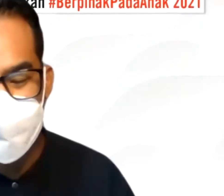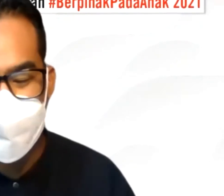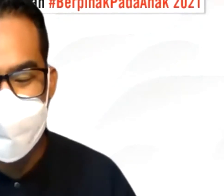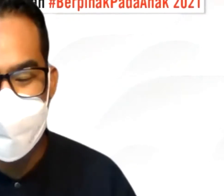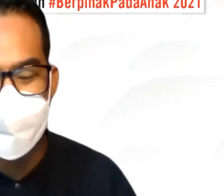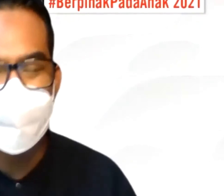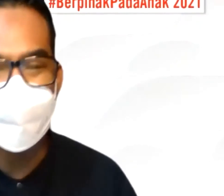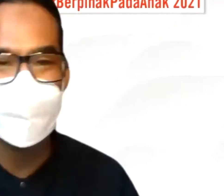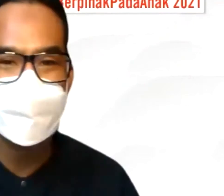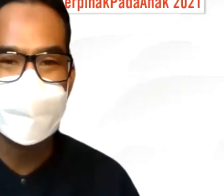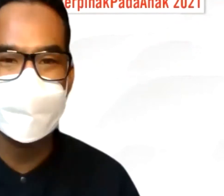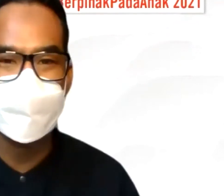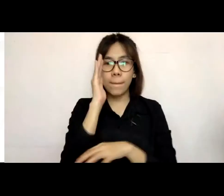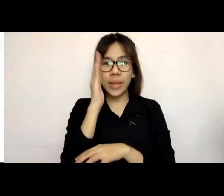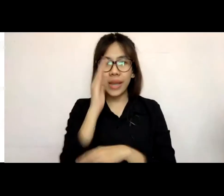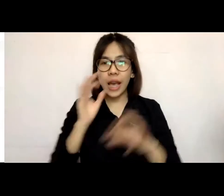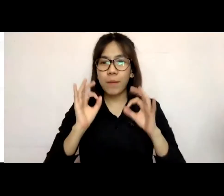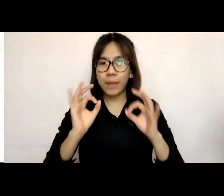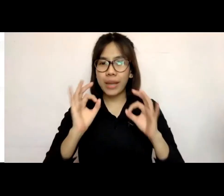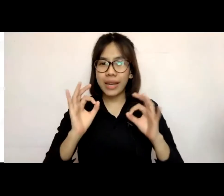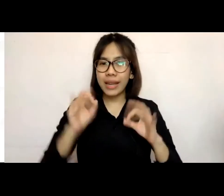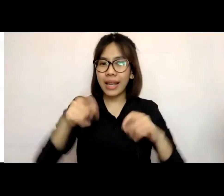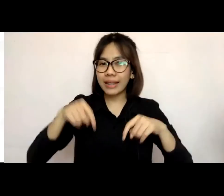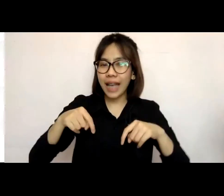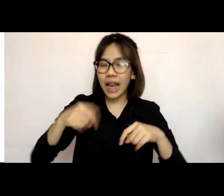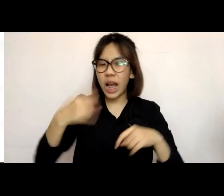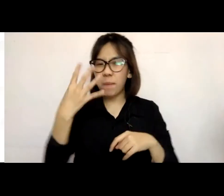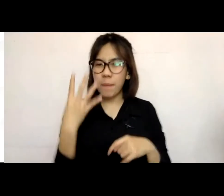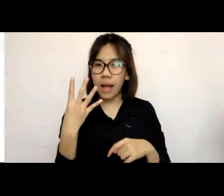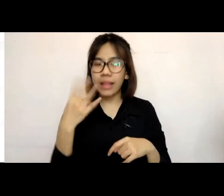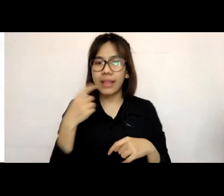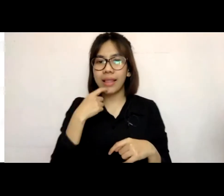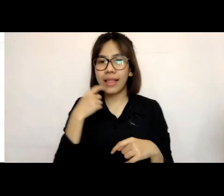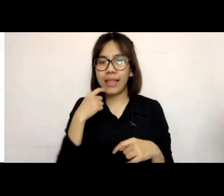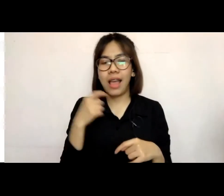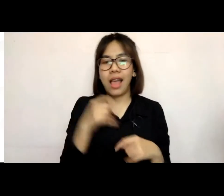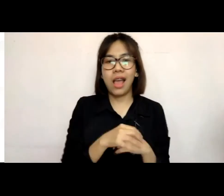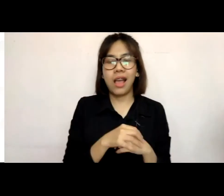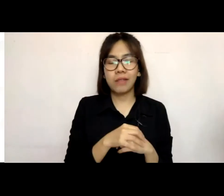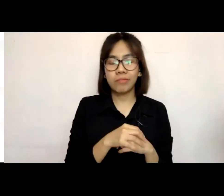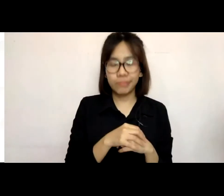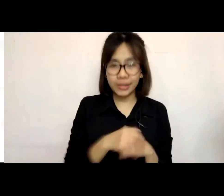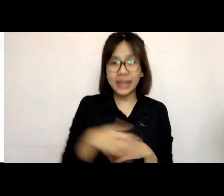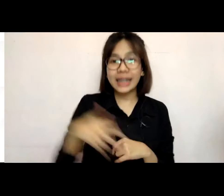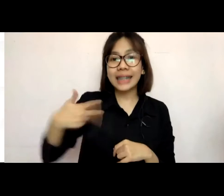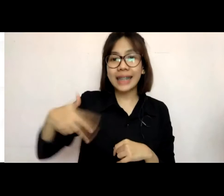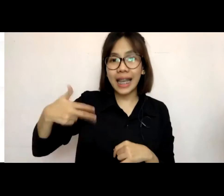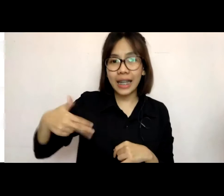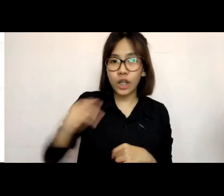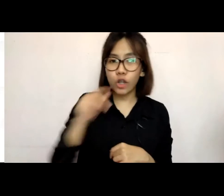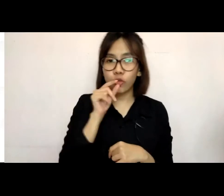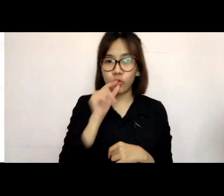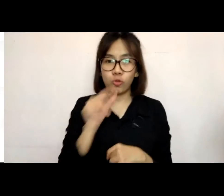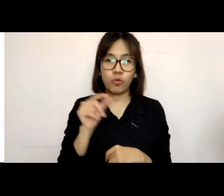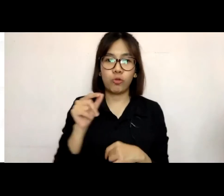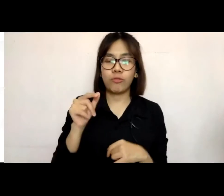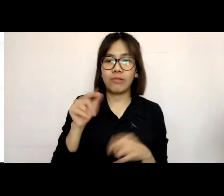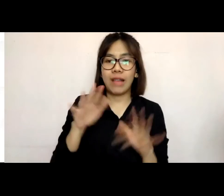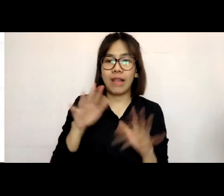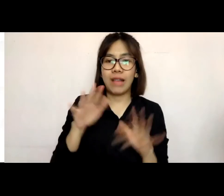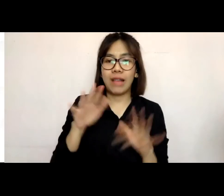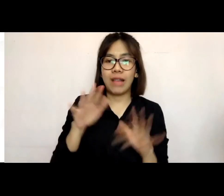di webinar pendidikan sesi keempat dengan subtema pendidikan gender implementasi program sekolah yang responsif